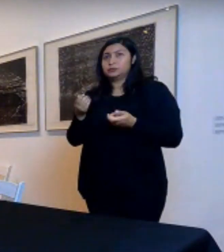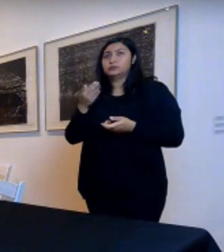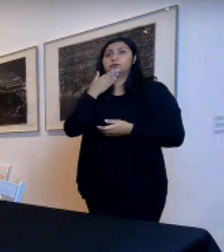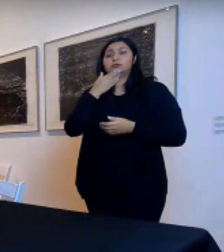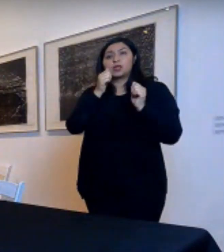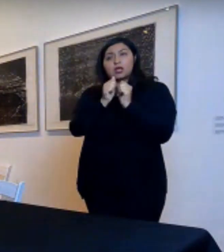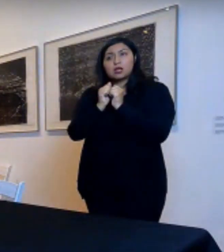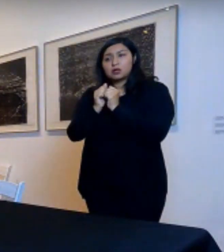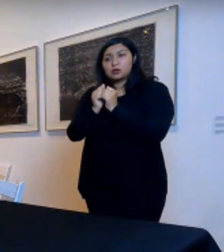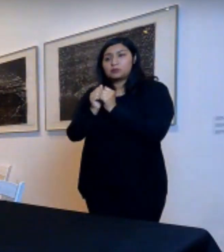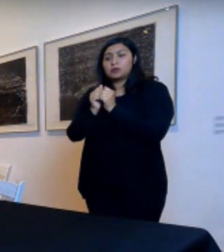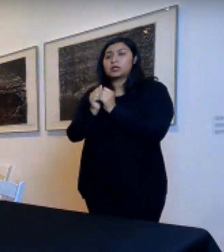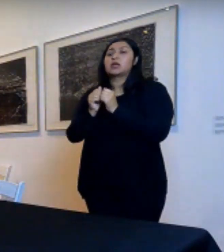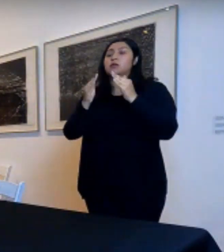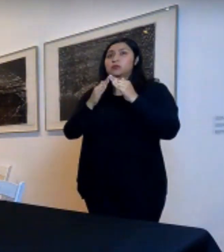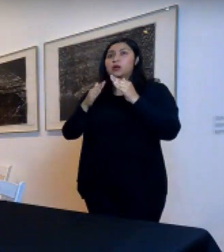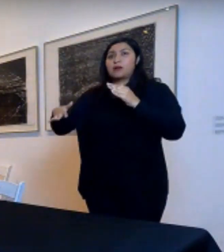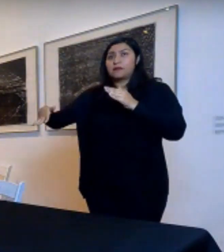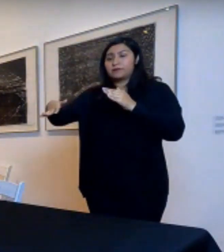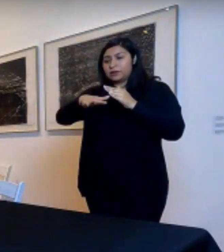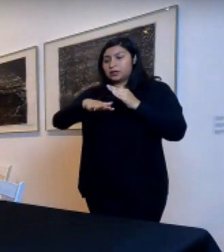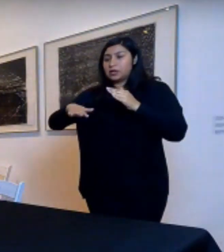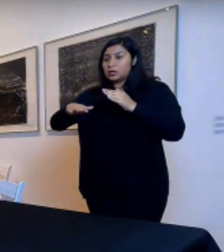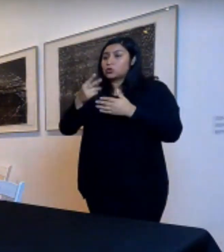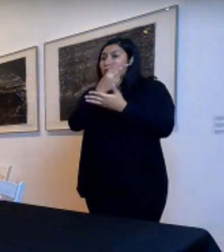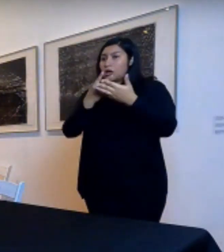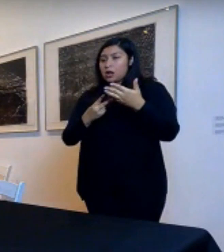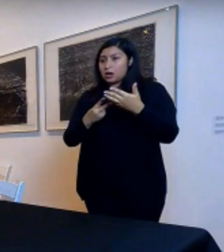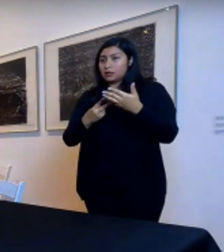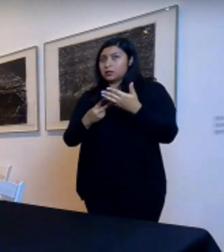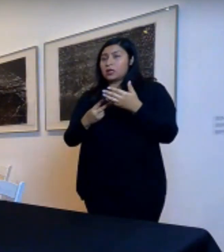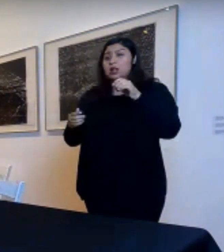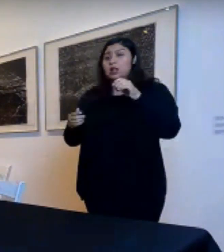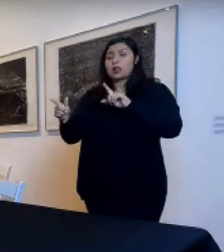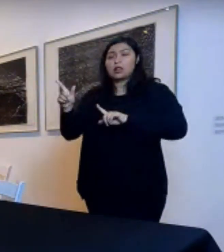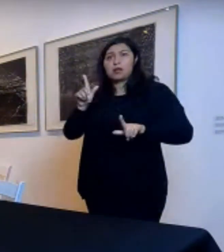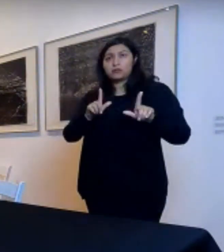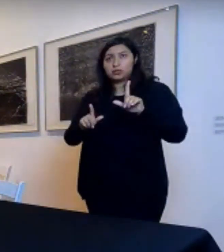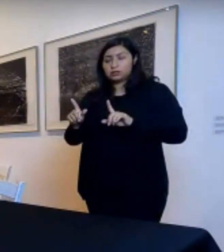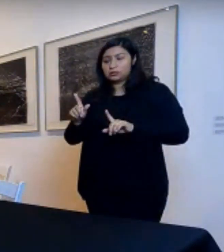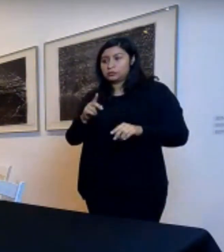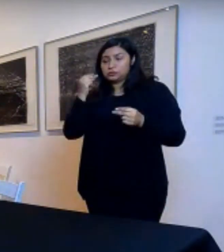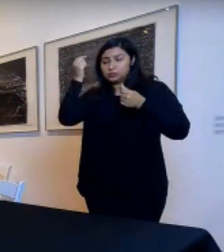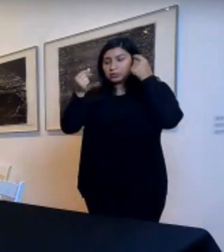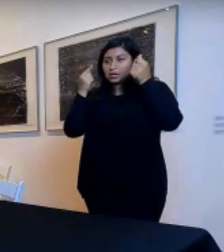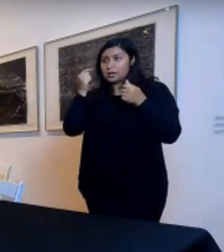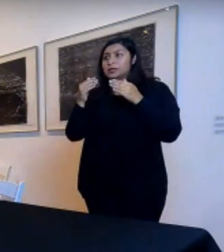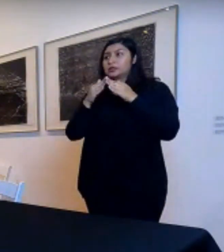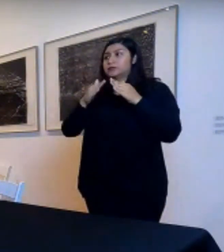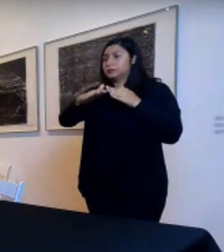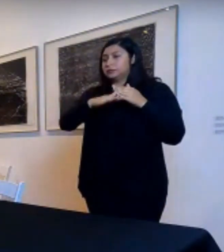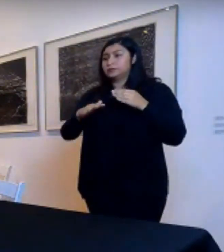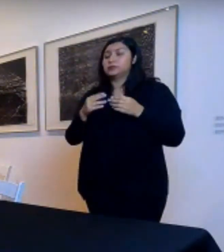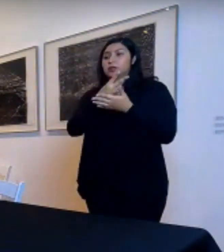acompaña Barrio Arte, Laboratorios Creativos Barrio Arte, que estará a cargo de Mauricio Martínez, coordinador